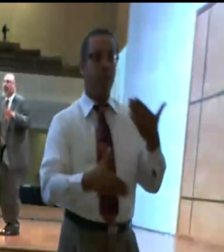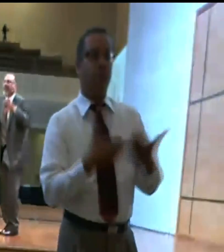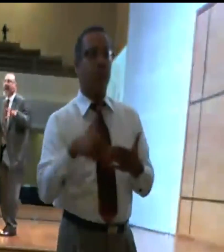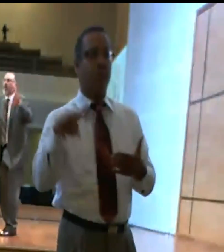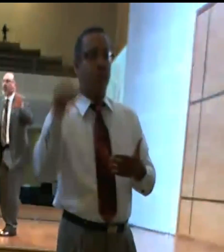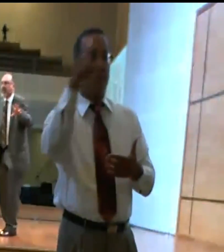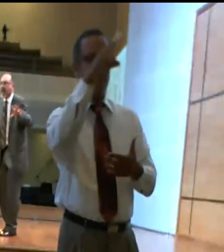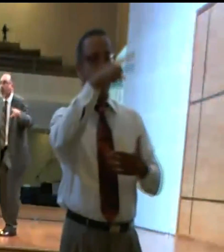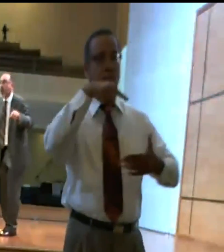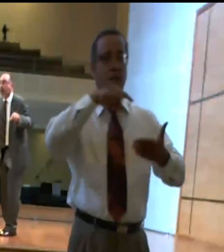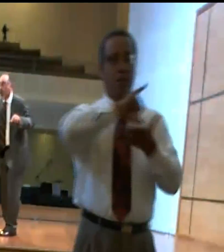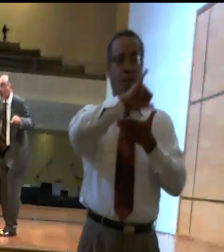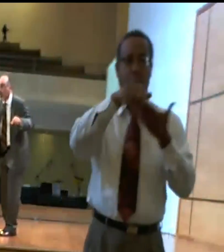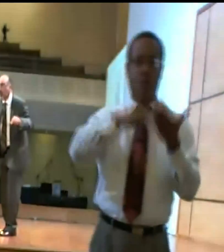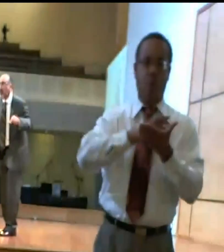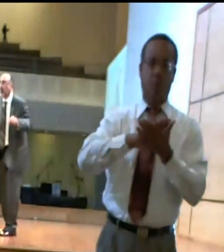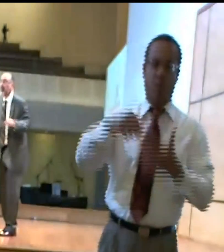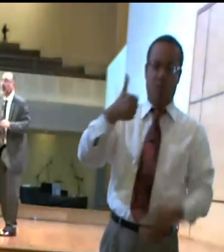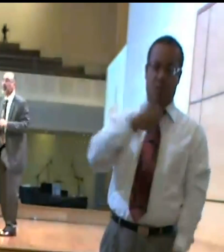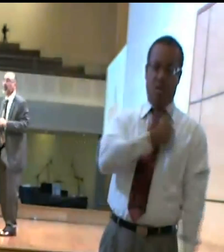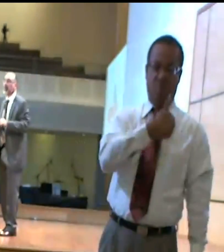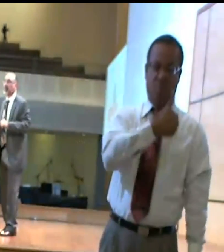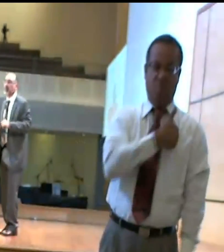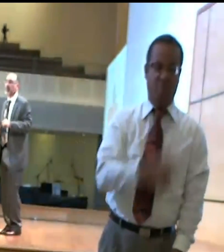nosotros queremos que se haga justicia con el otro,